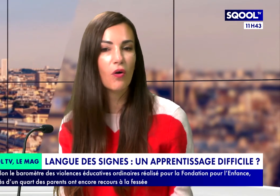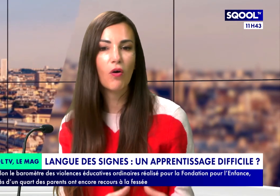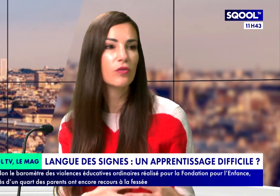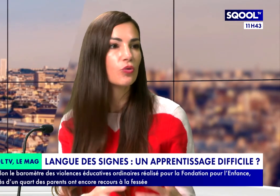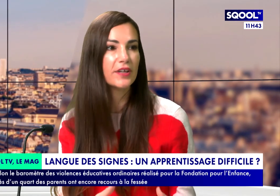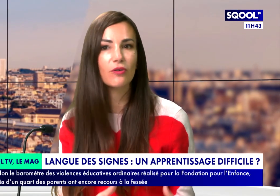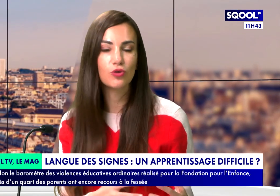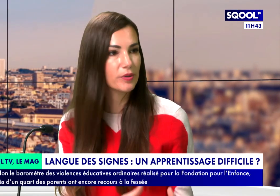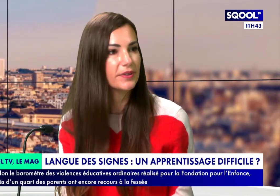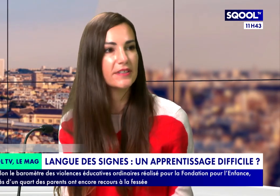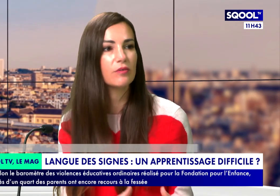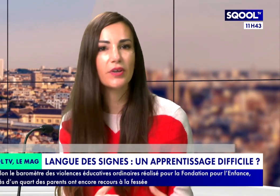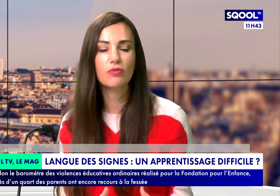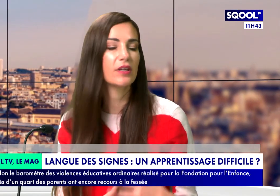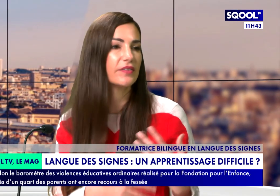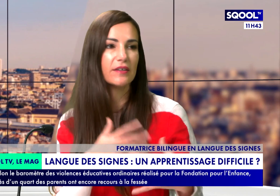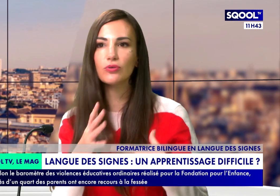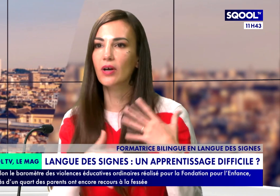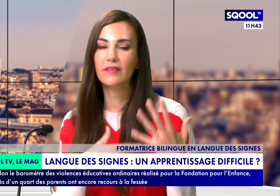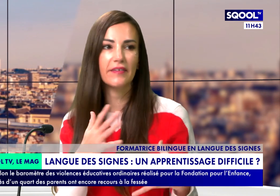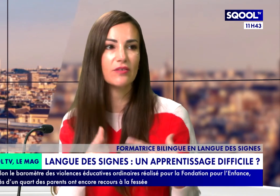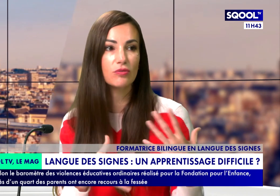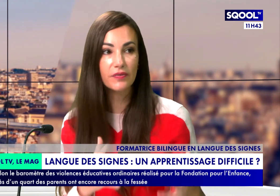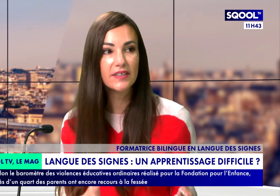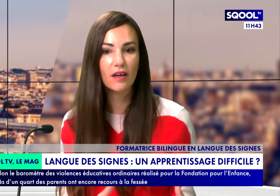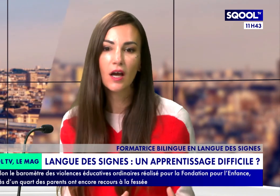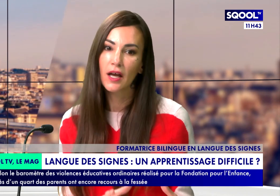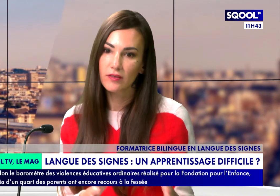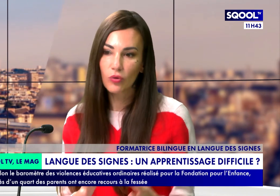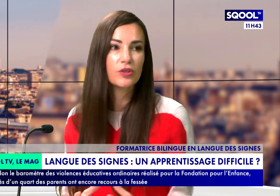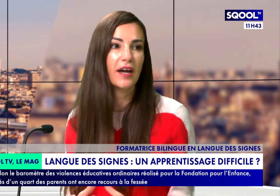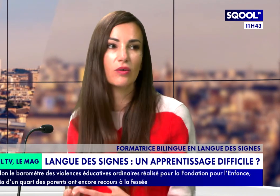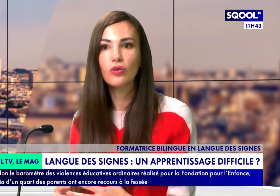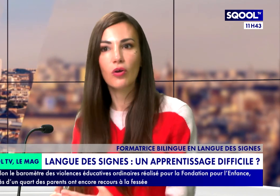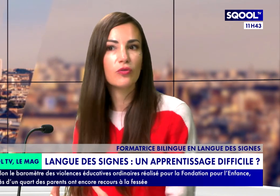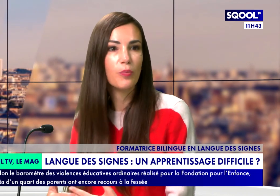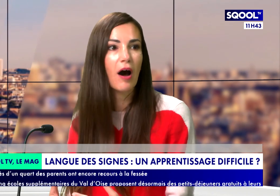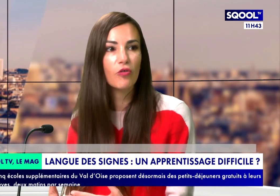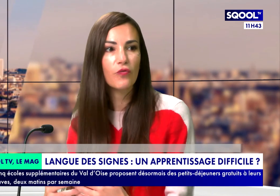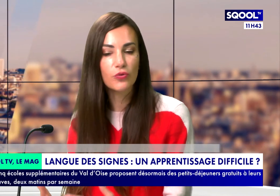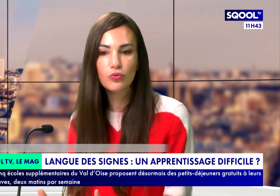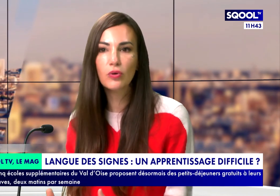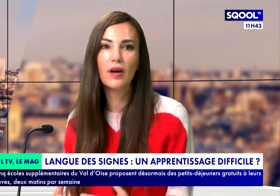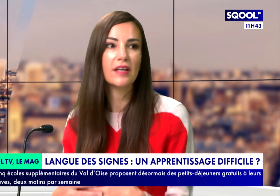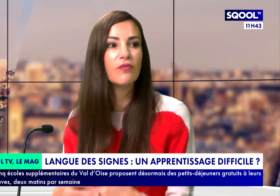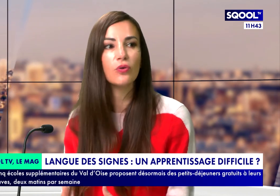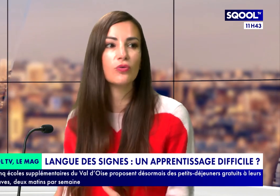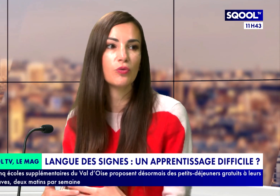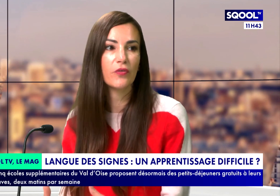dans le cadre du bébé signe, bien sûr, les vidéos sur Internet suffisent. Dans le cadre de parents d'enfants sourds, il faut demander